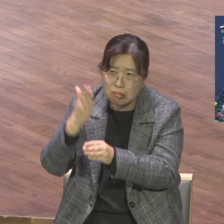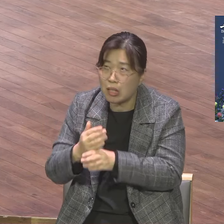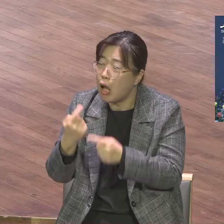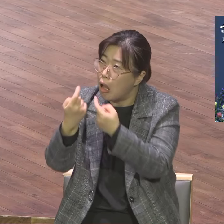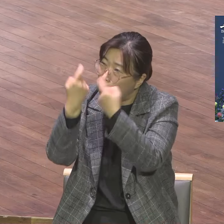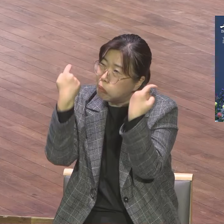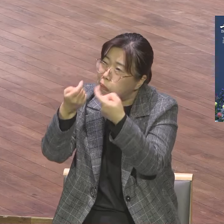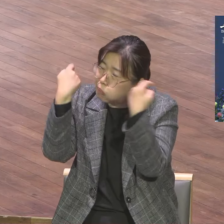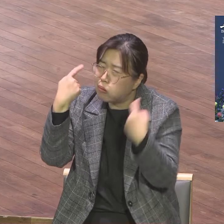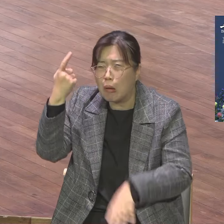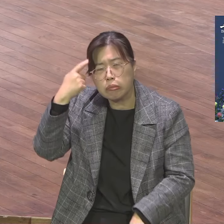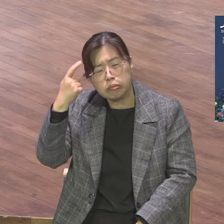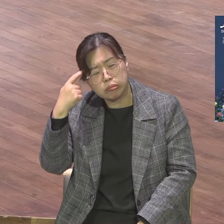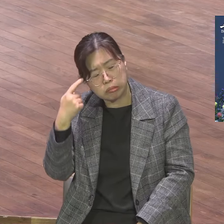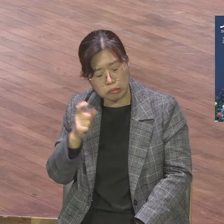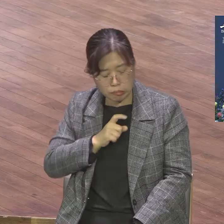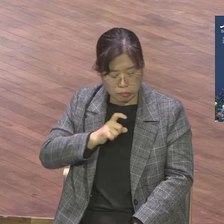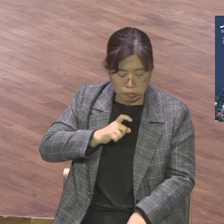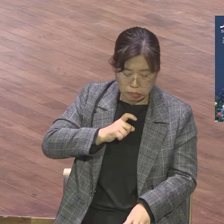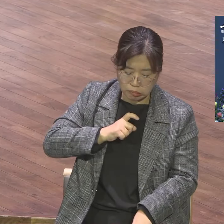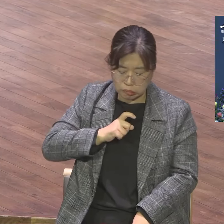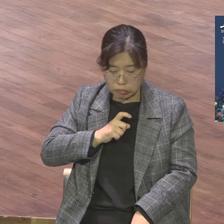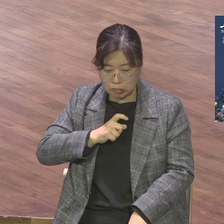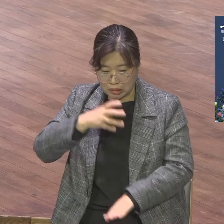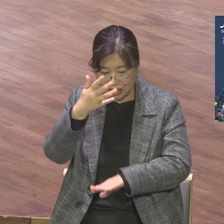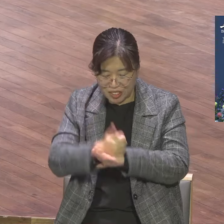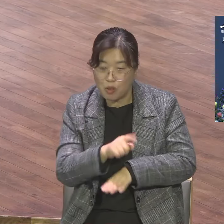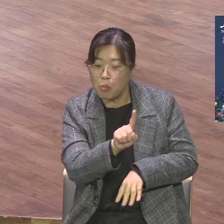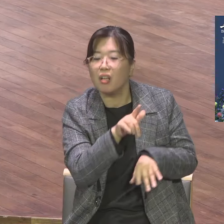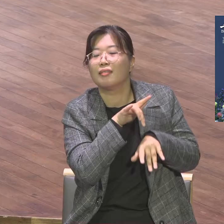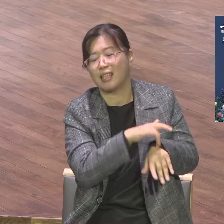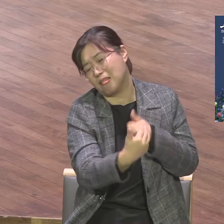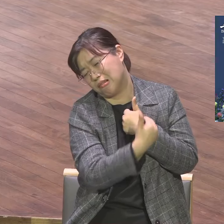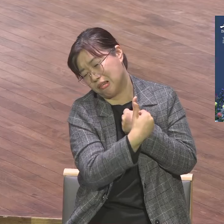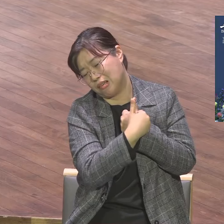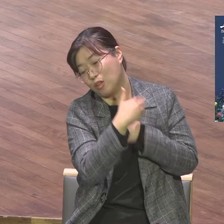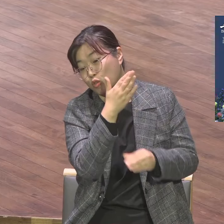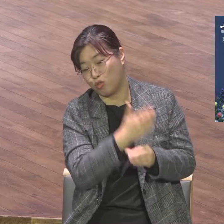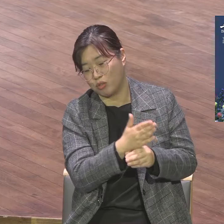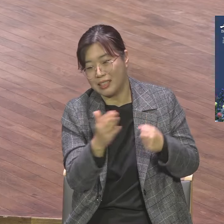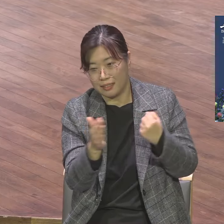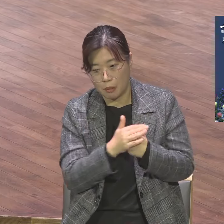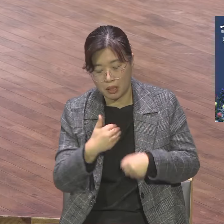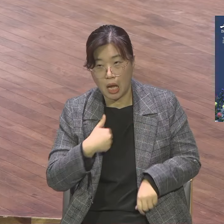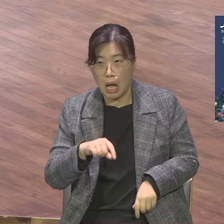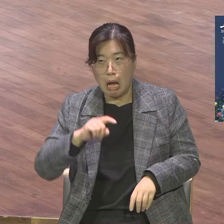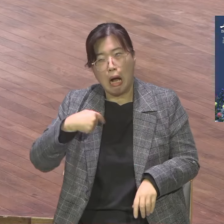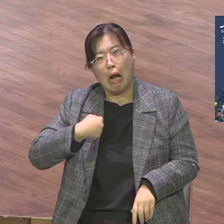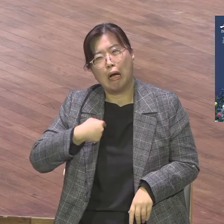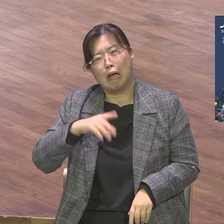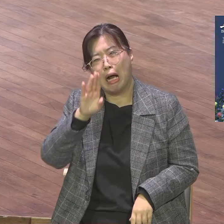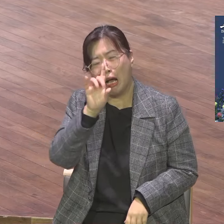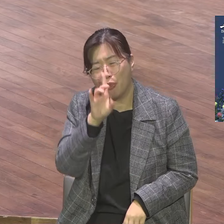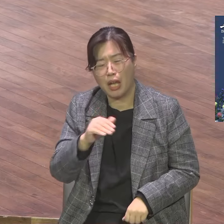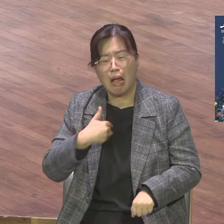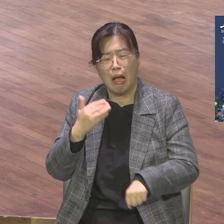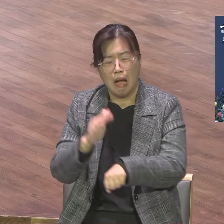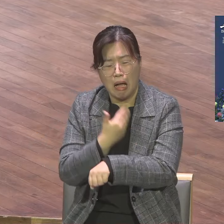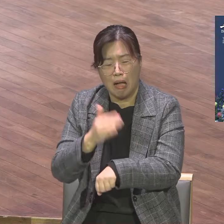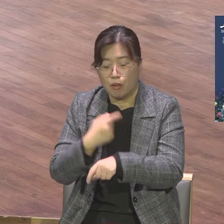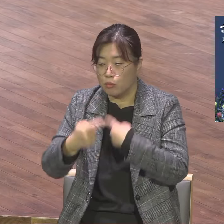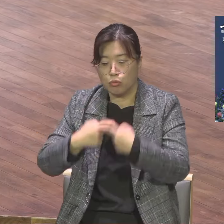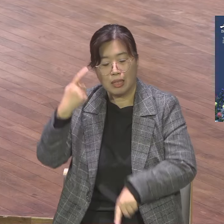예수 이름을 명하노니 싹물로 앉혀라. 그러면 찬양을 시작합니다. 그러면요 성령이 확